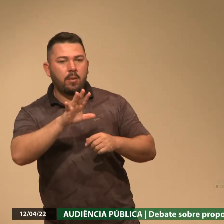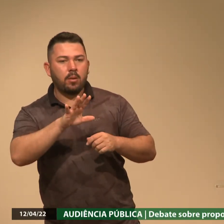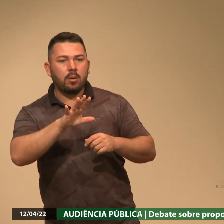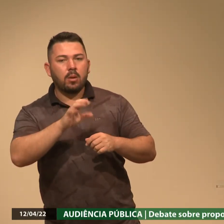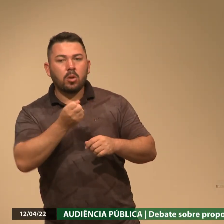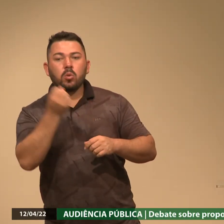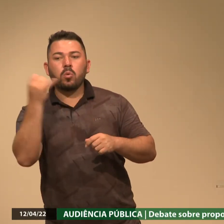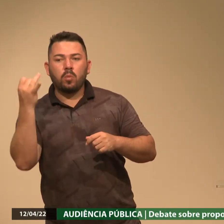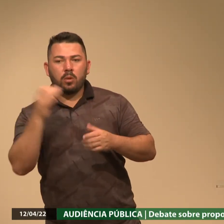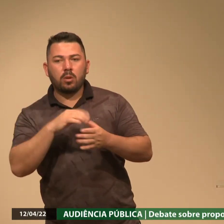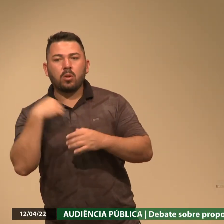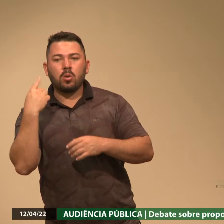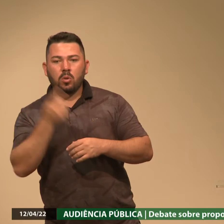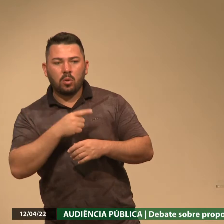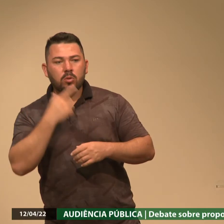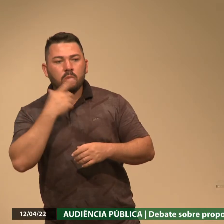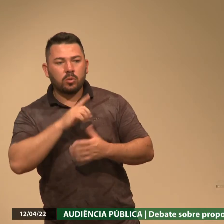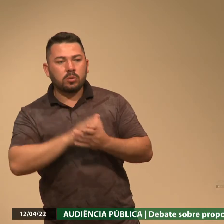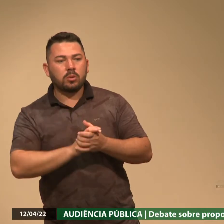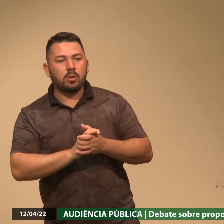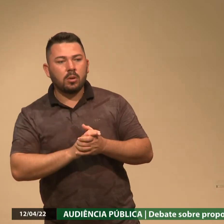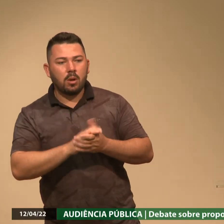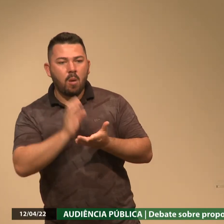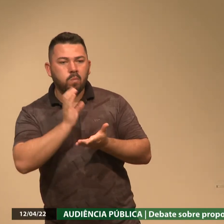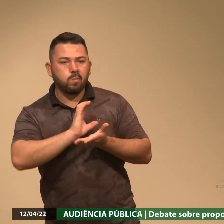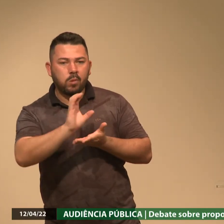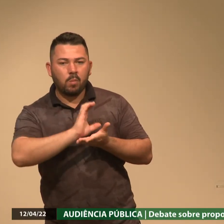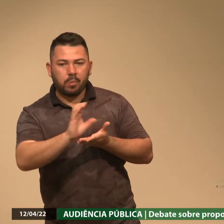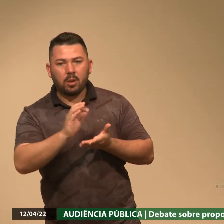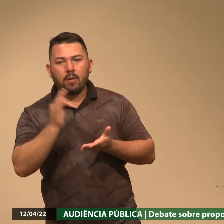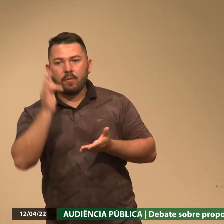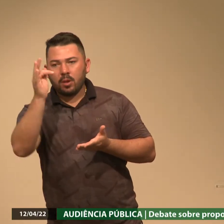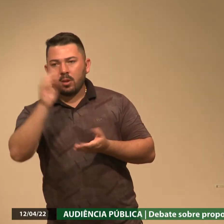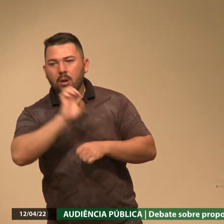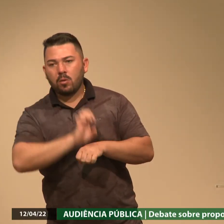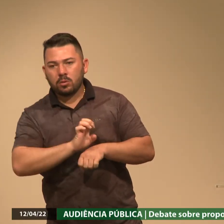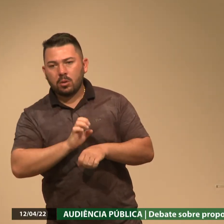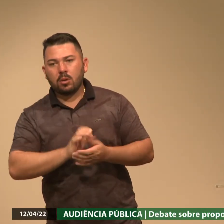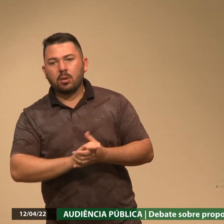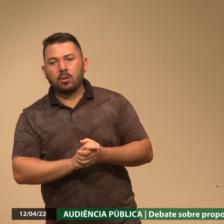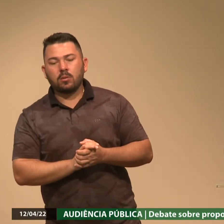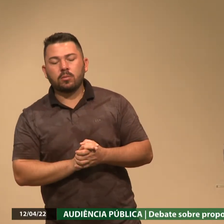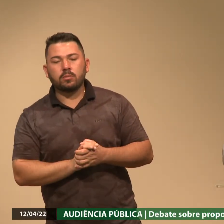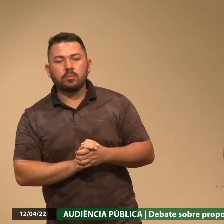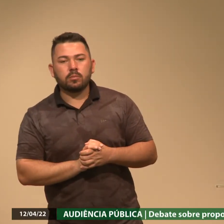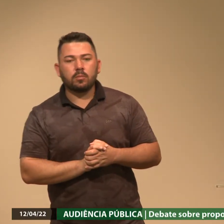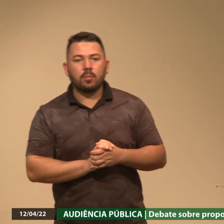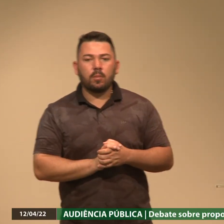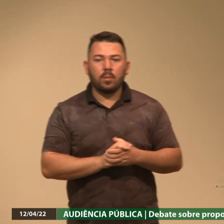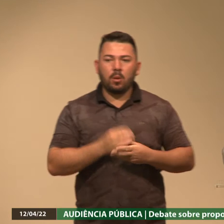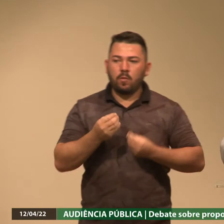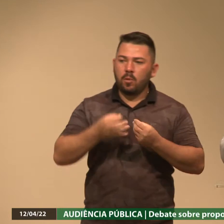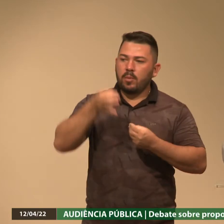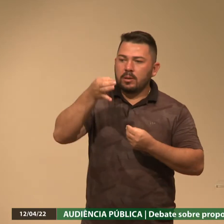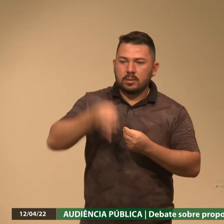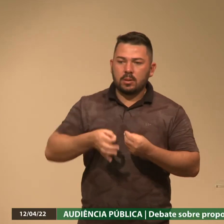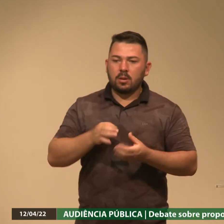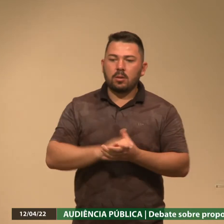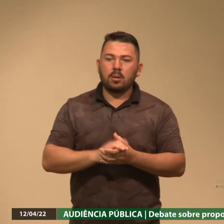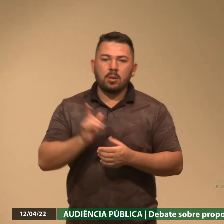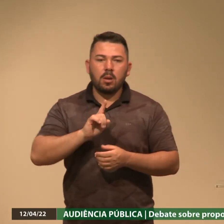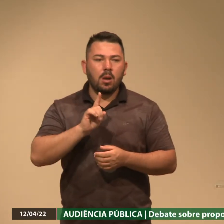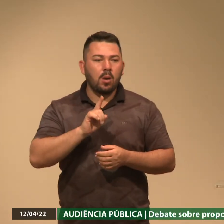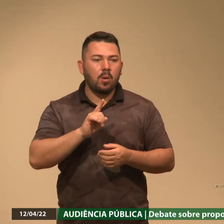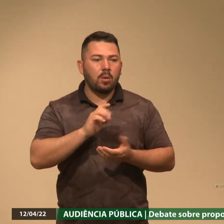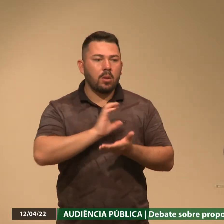desses números aí sim possa ser despejados recursos federais estaduais e também - parlamentares da forma correta não